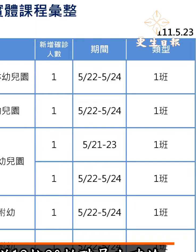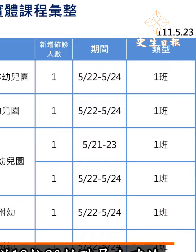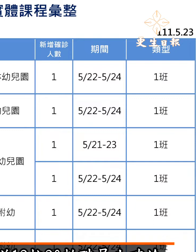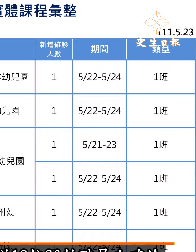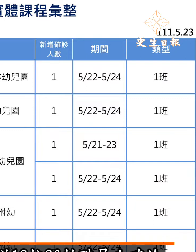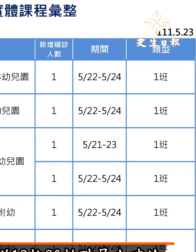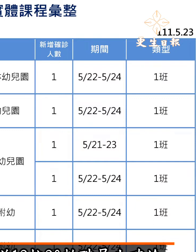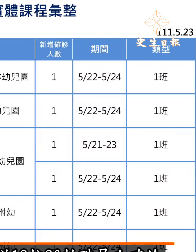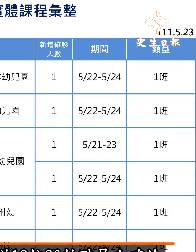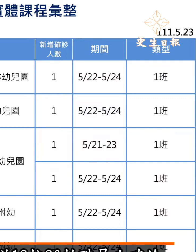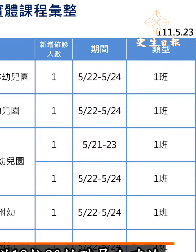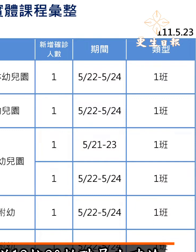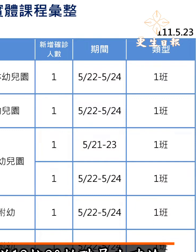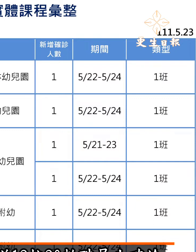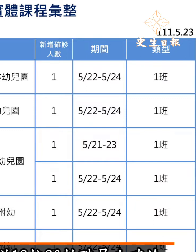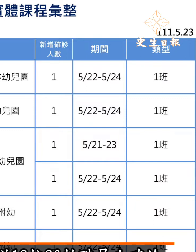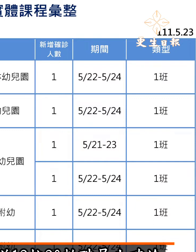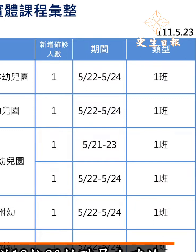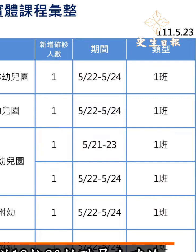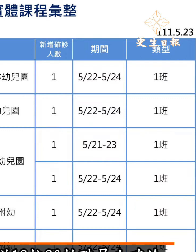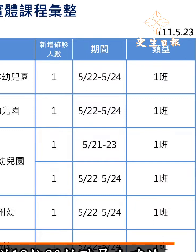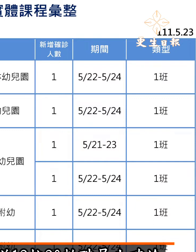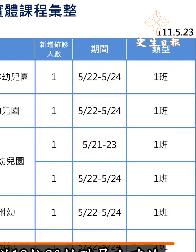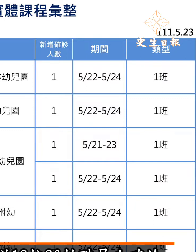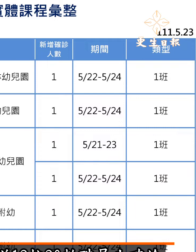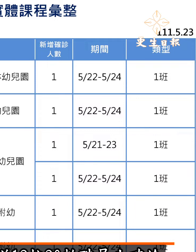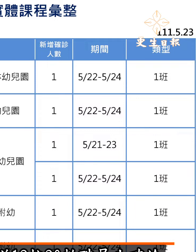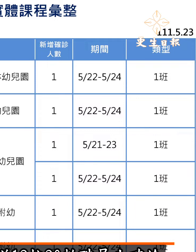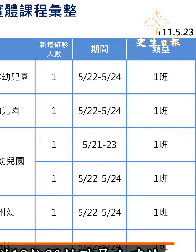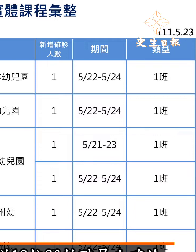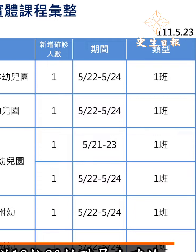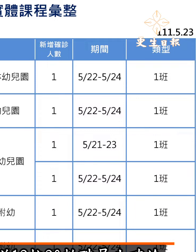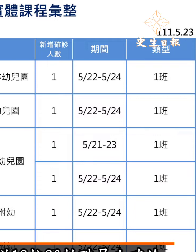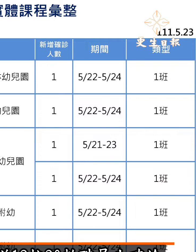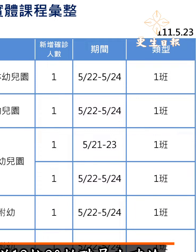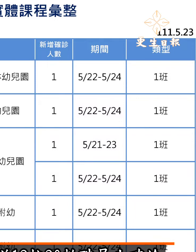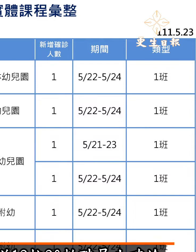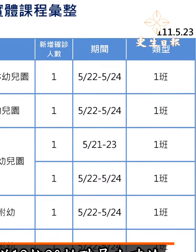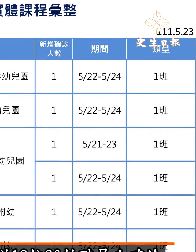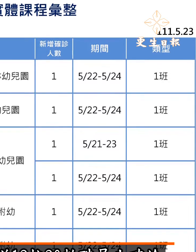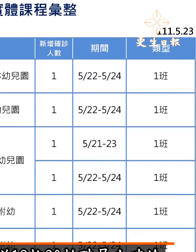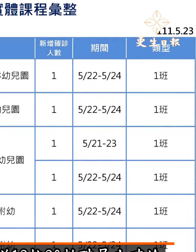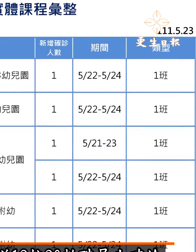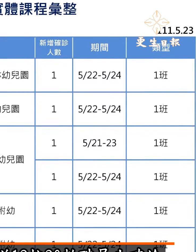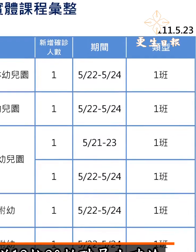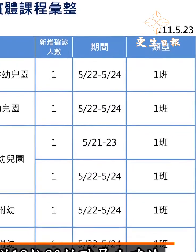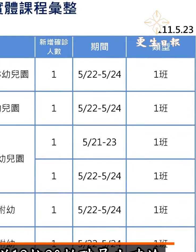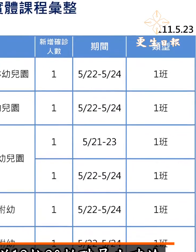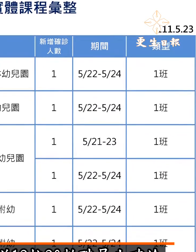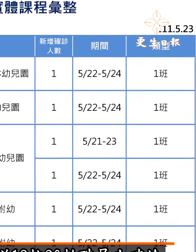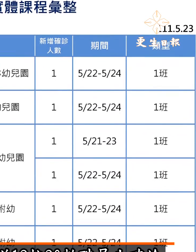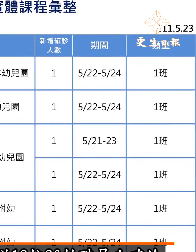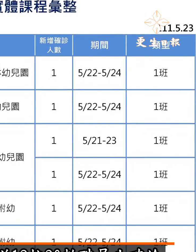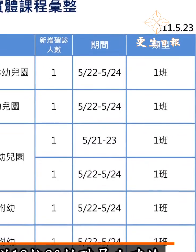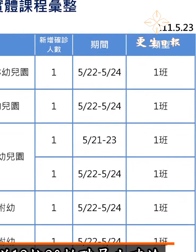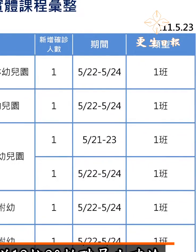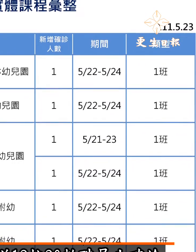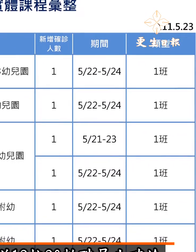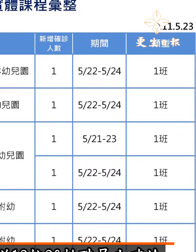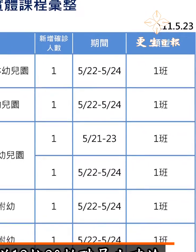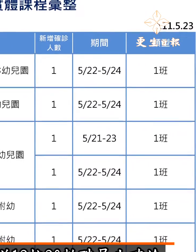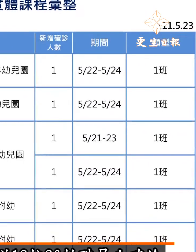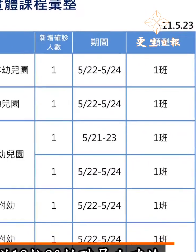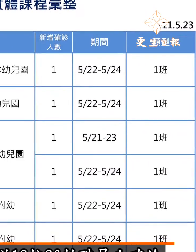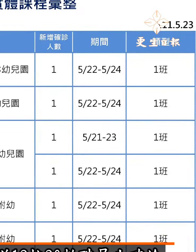礼拜呢，后续的时间也就是23到27号会配合全县来暂停实体课程。